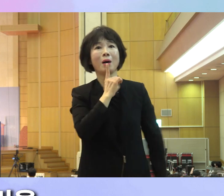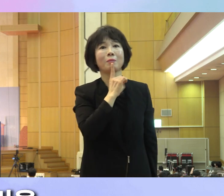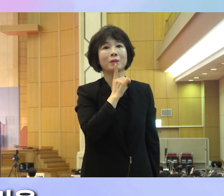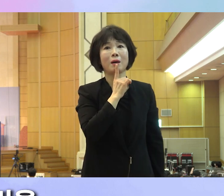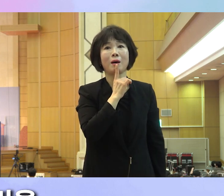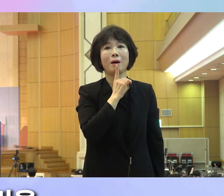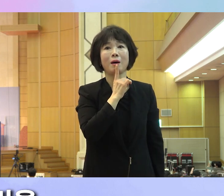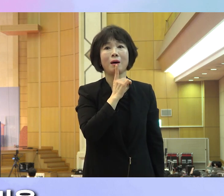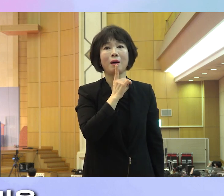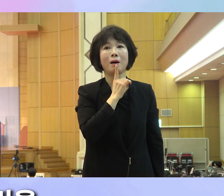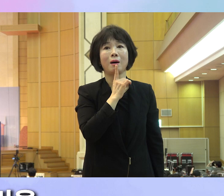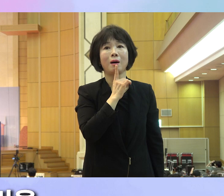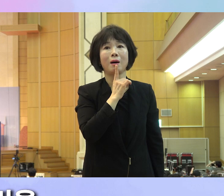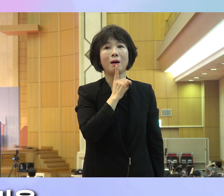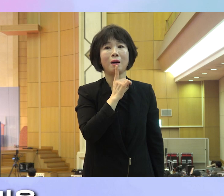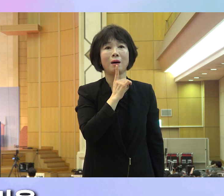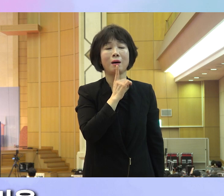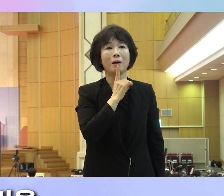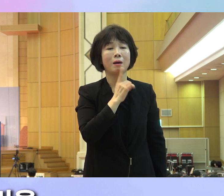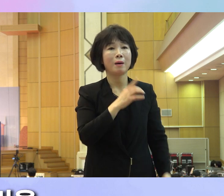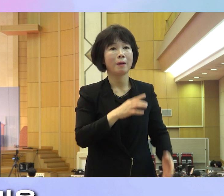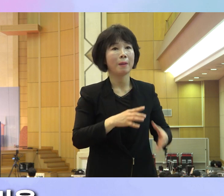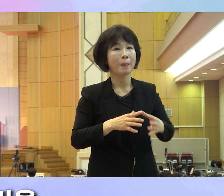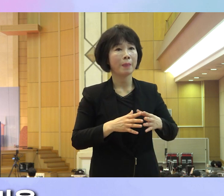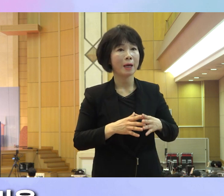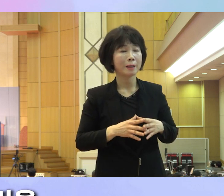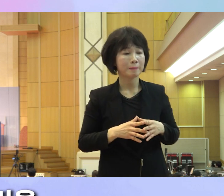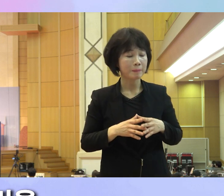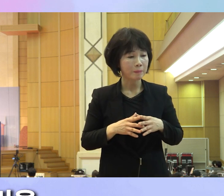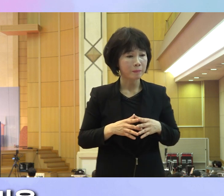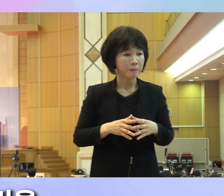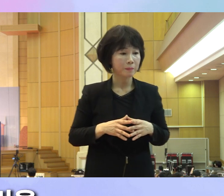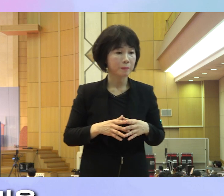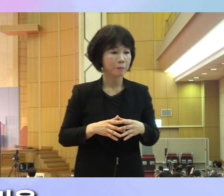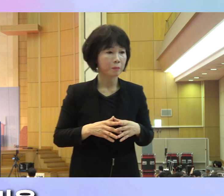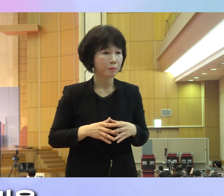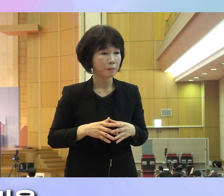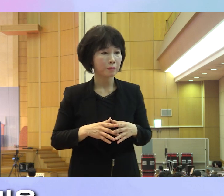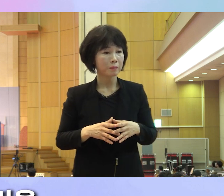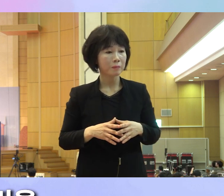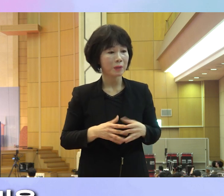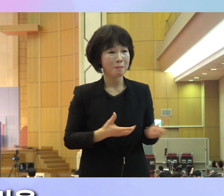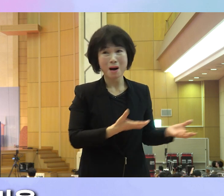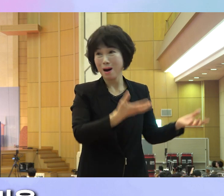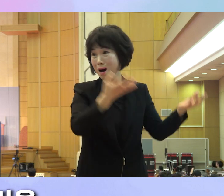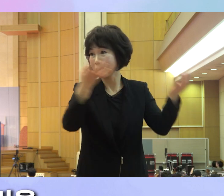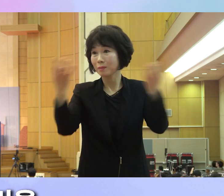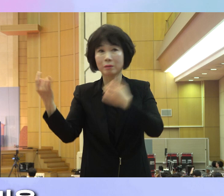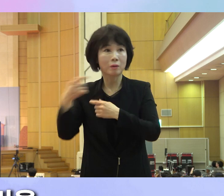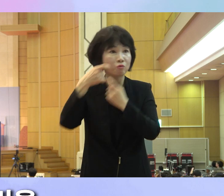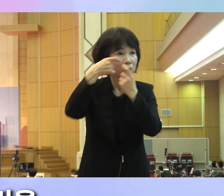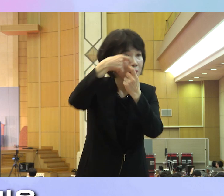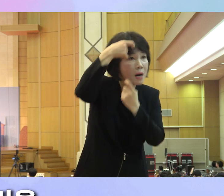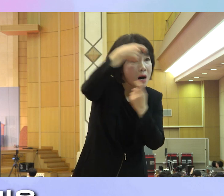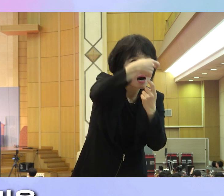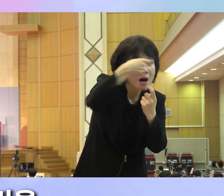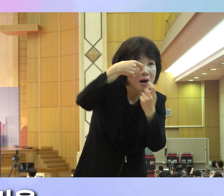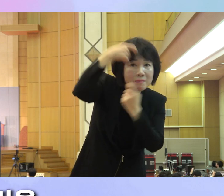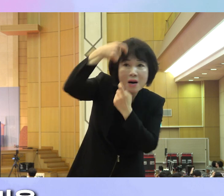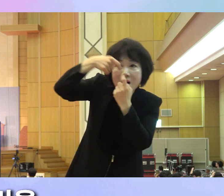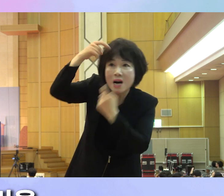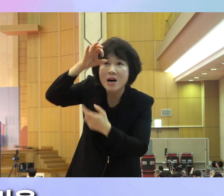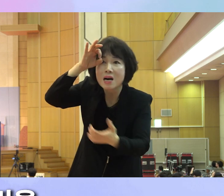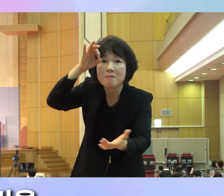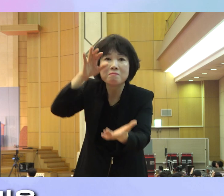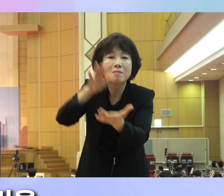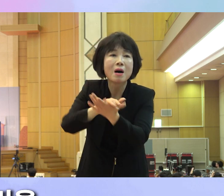예수님이라고 하더라도 죽은 사람이 살아났단 말이에요. 이걸 수많은 사람들이 목격했고